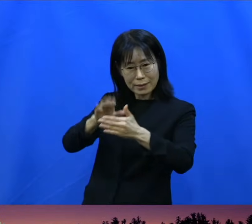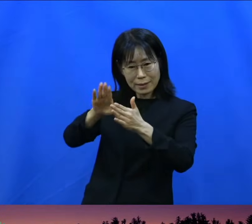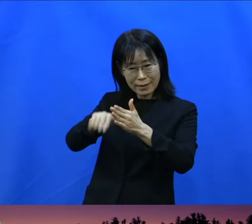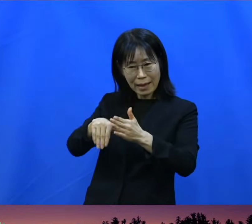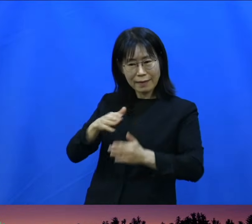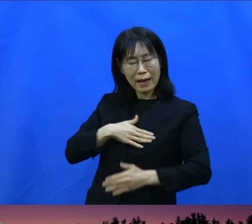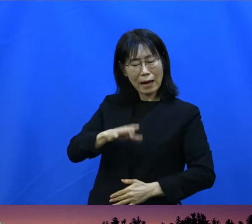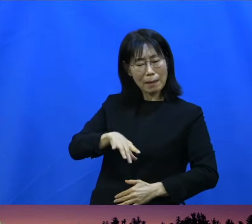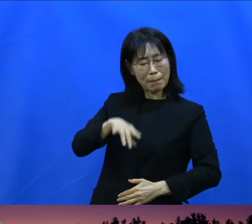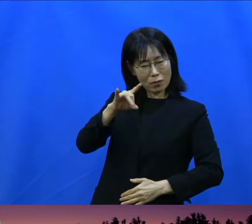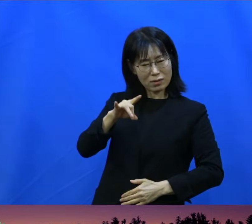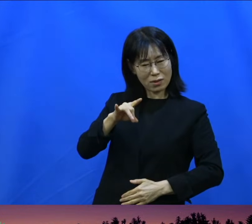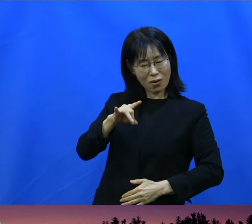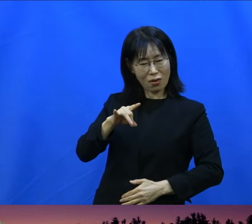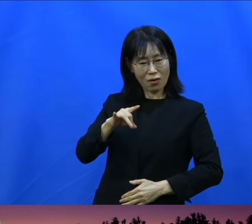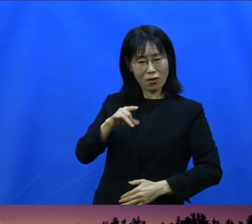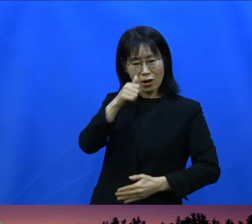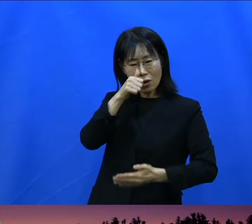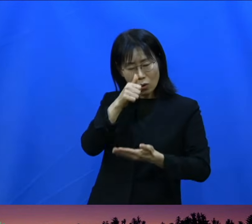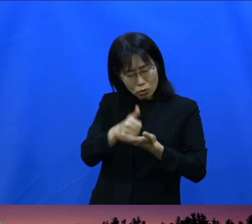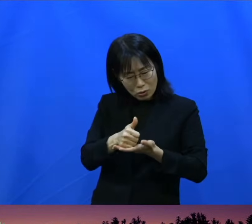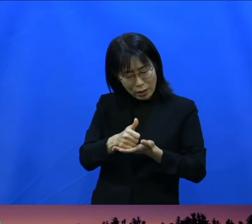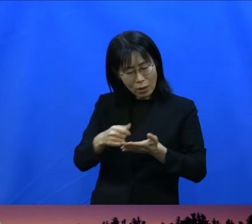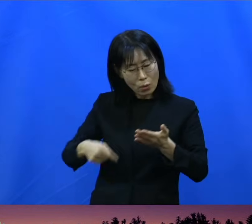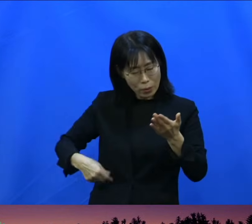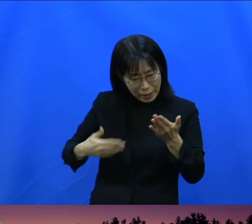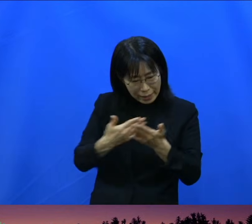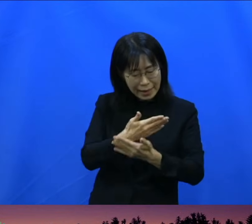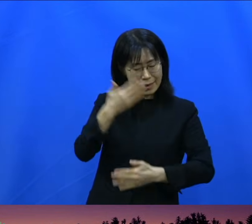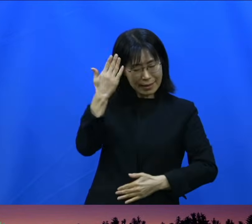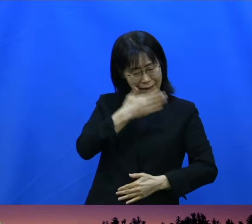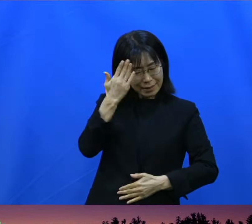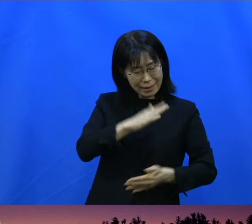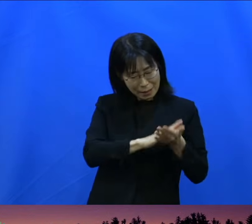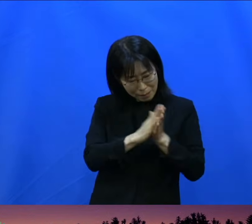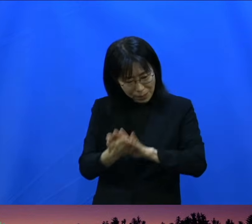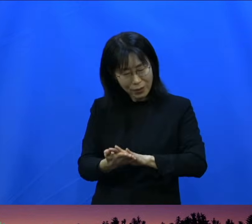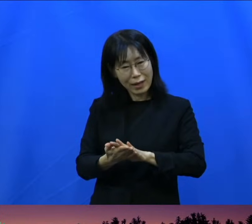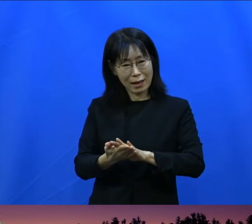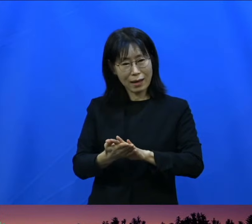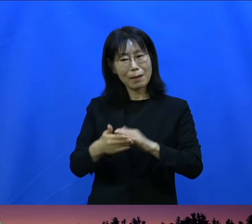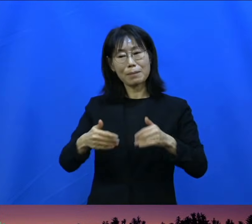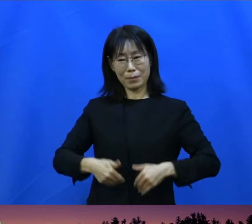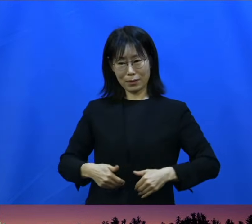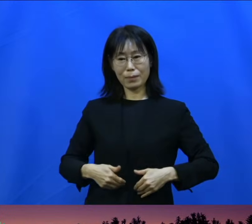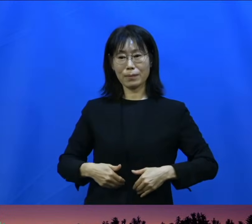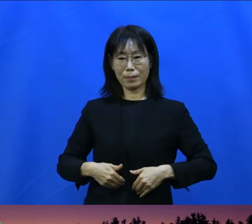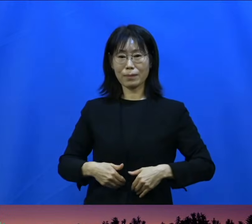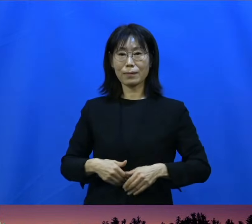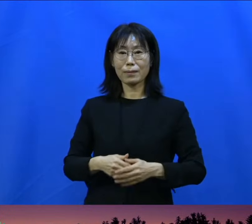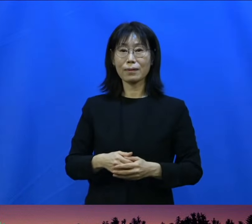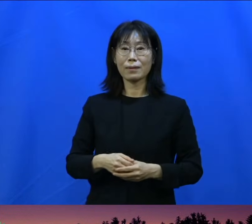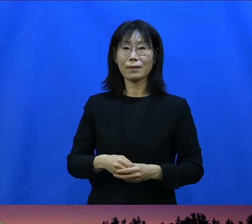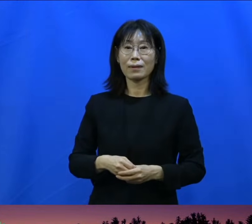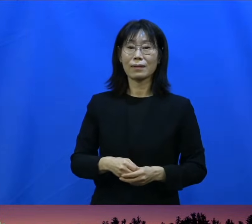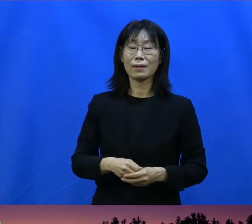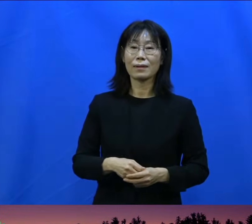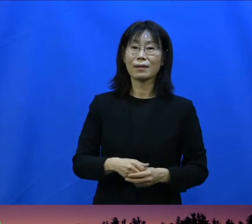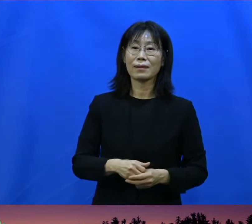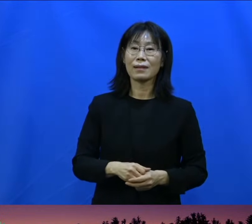그러니까 계속 반복만 하는 거예요. 사랑의 하나님만 알고 있으면 굉장히 우리의 신앙에 미스테이크가 일어나요.